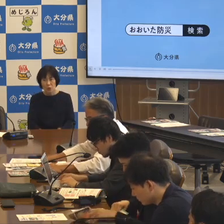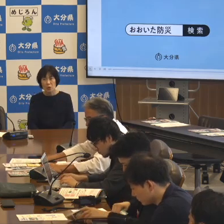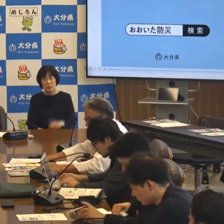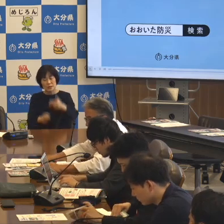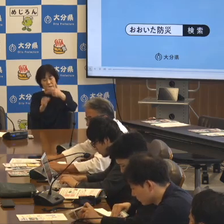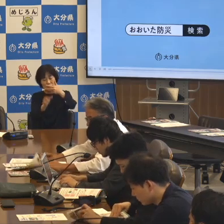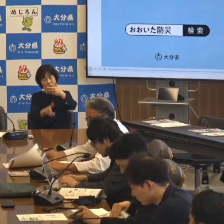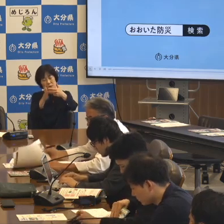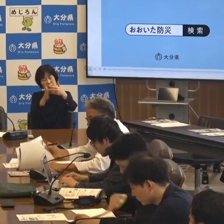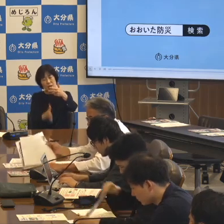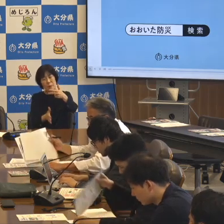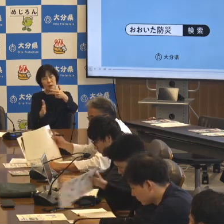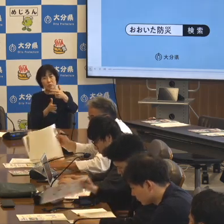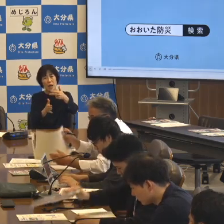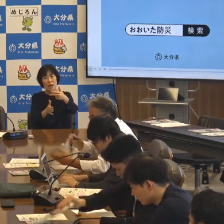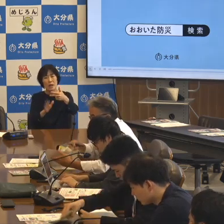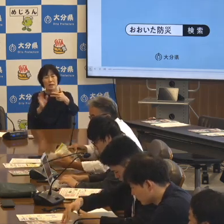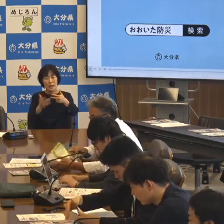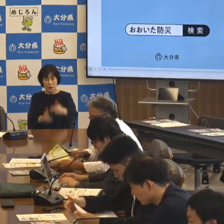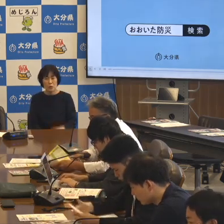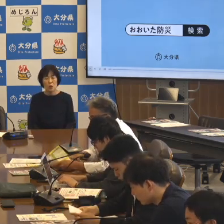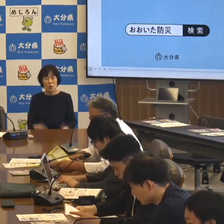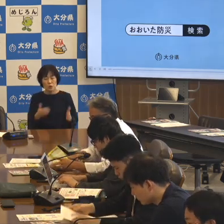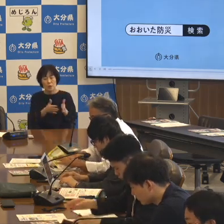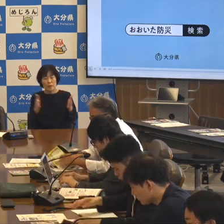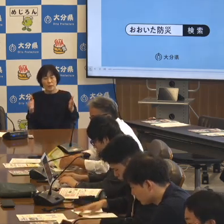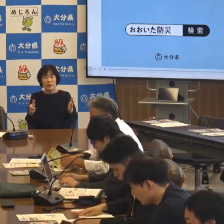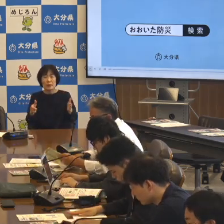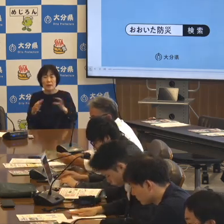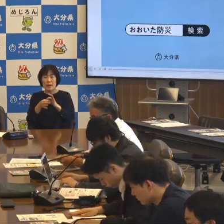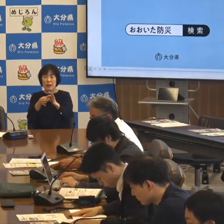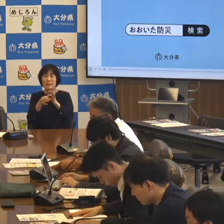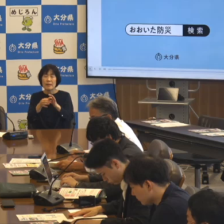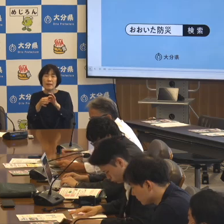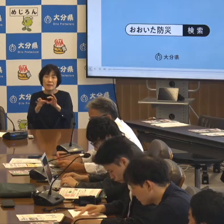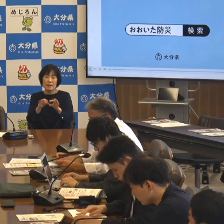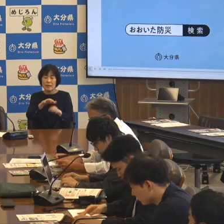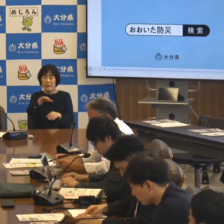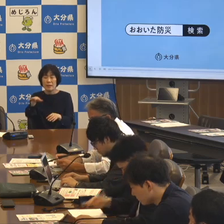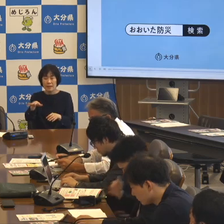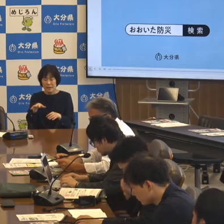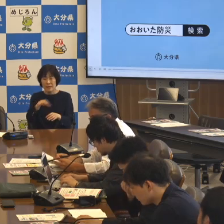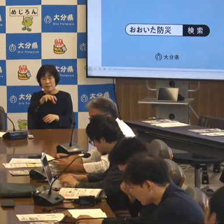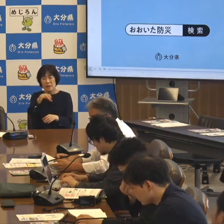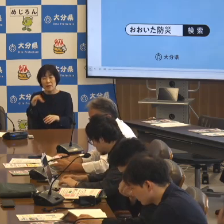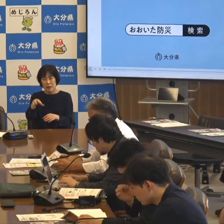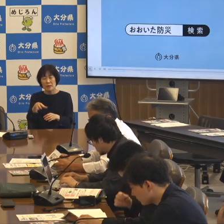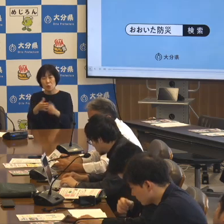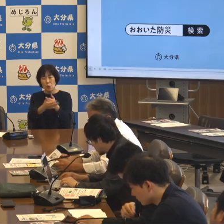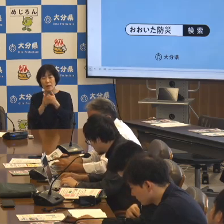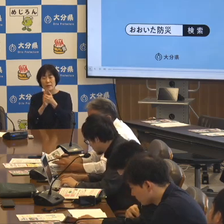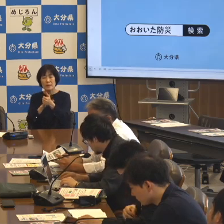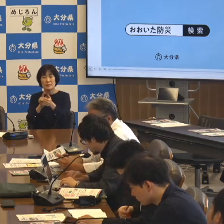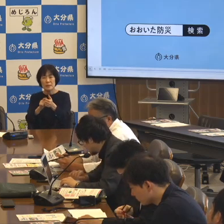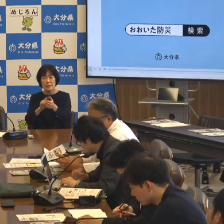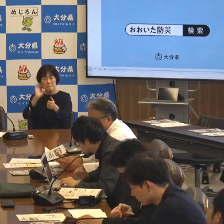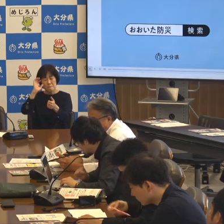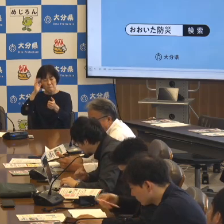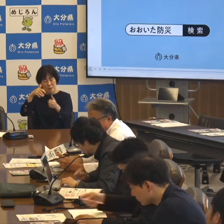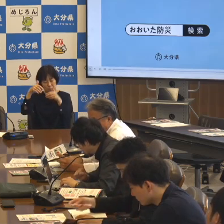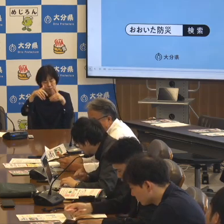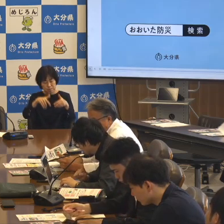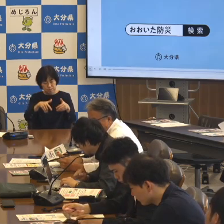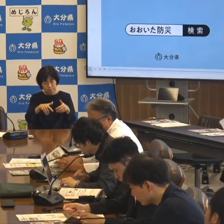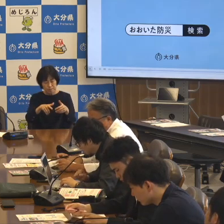まず、関係機関と連携をしながら、豪雨災害に備えていきたいというふうに思います。県民の